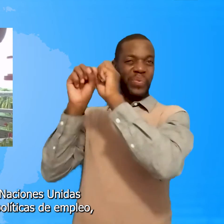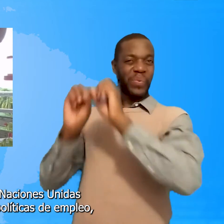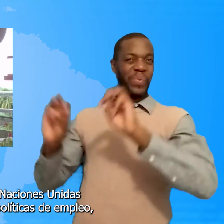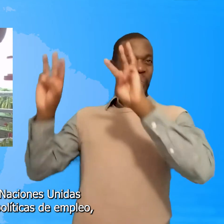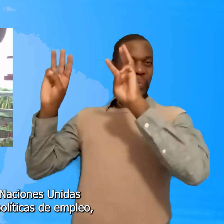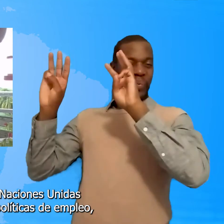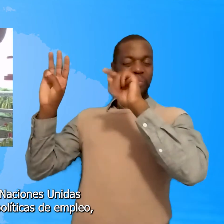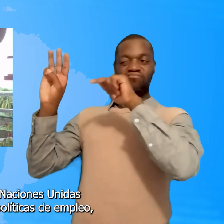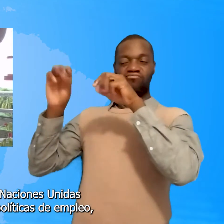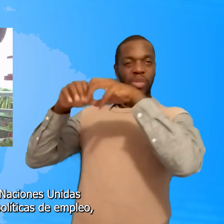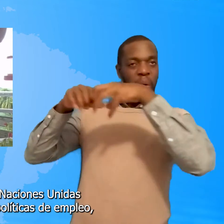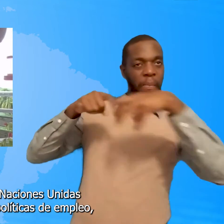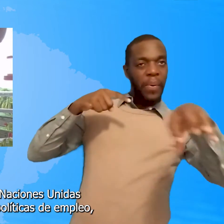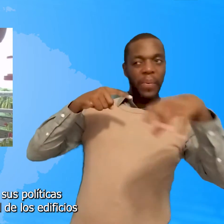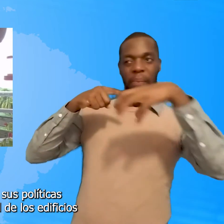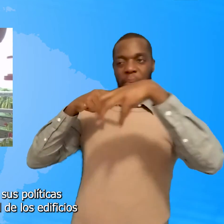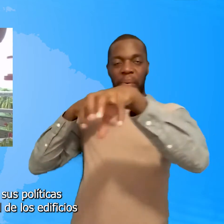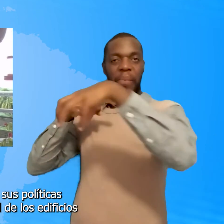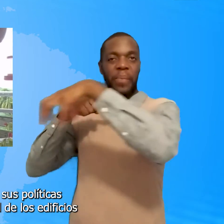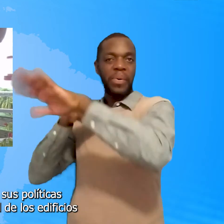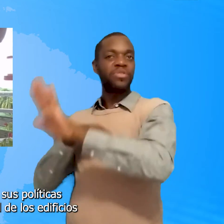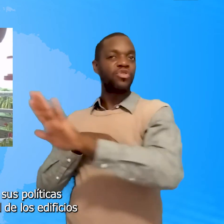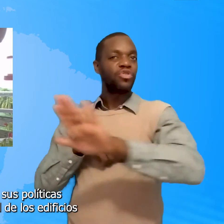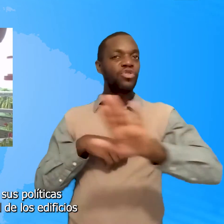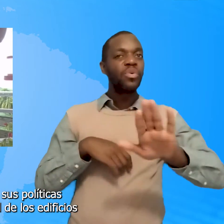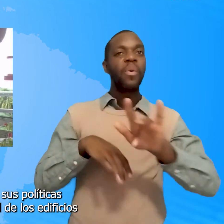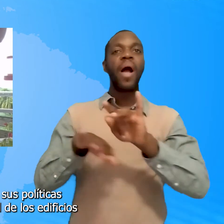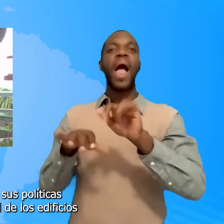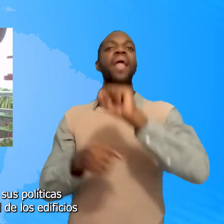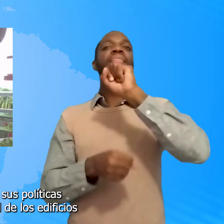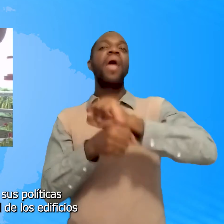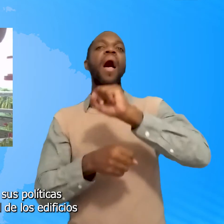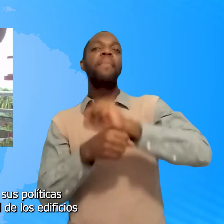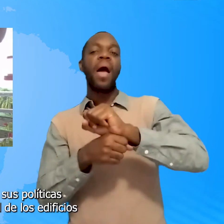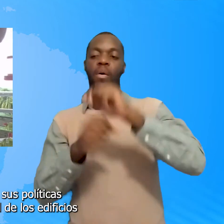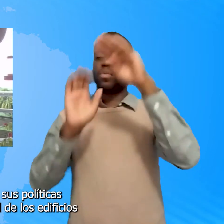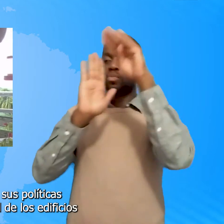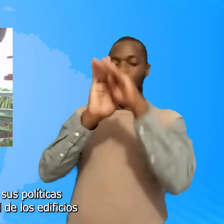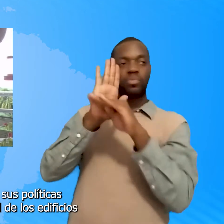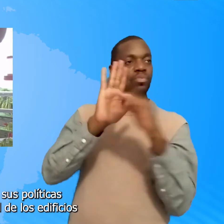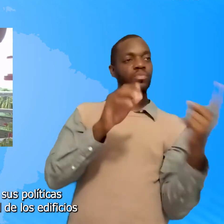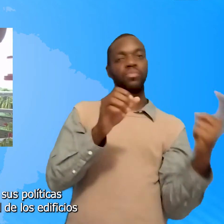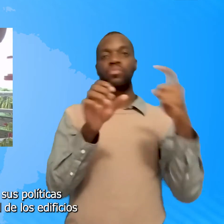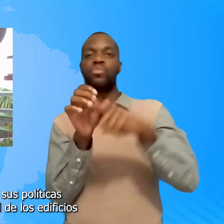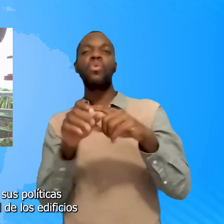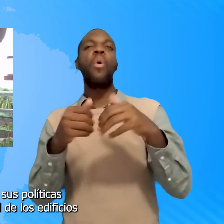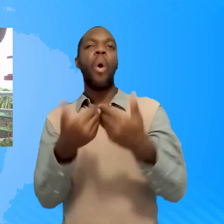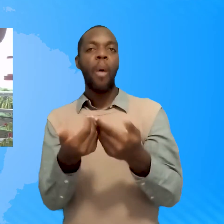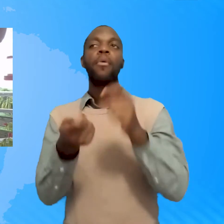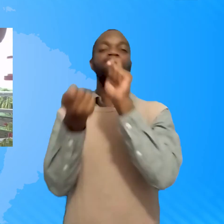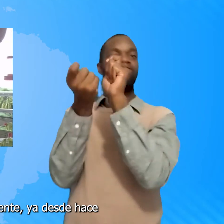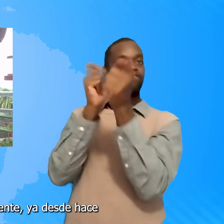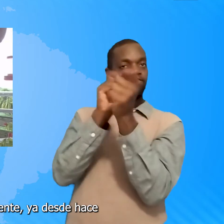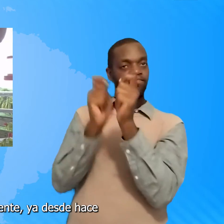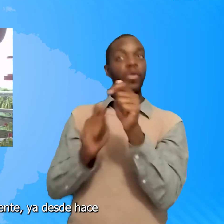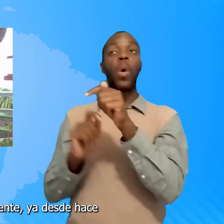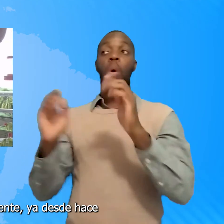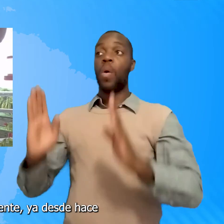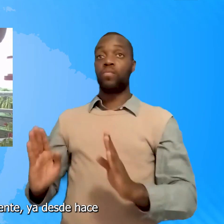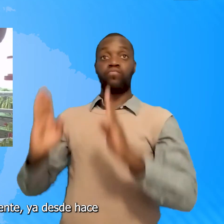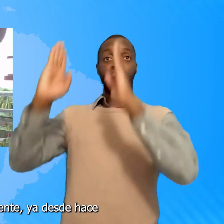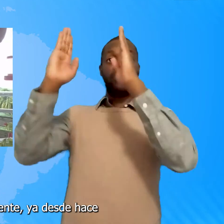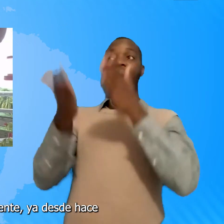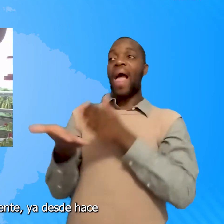sus políticas de empleo, por ejemplo, sus políticas de accesibilidad de los edificios, y